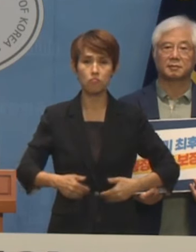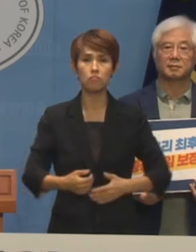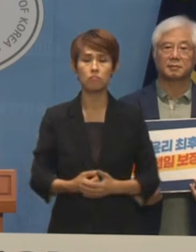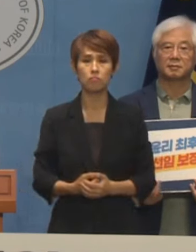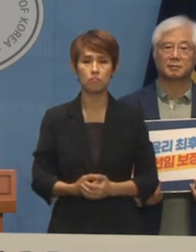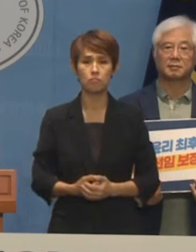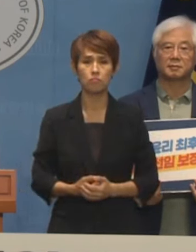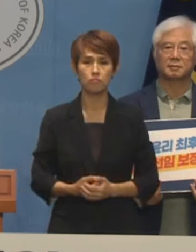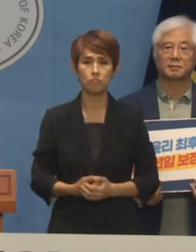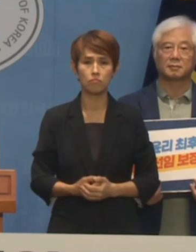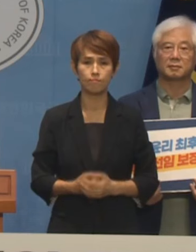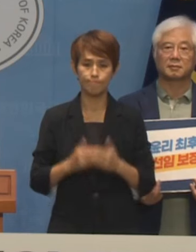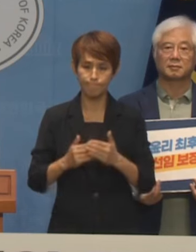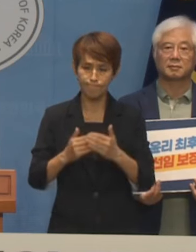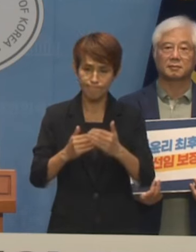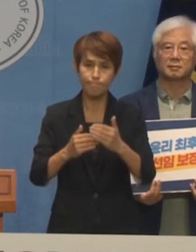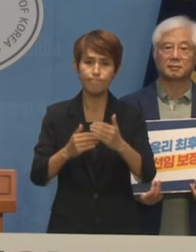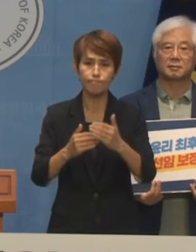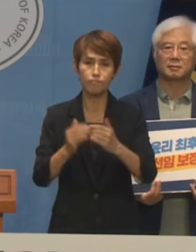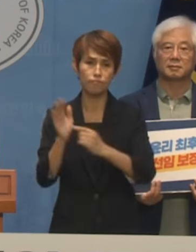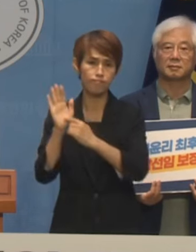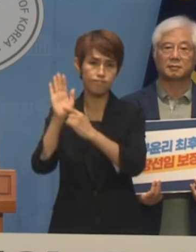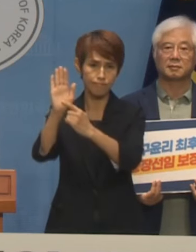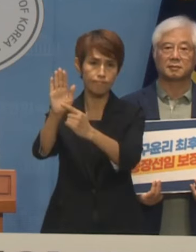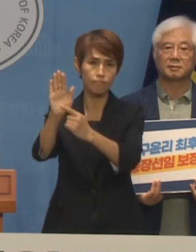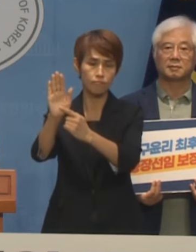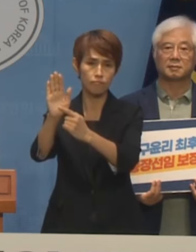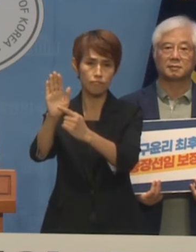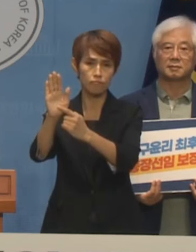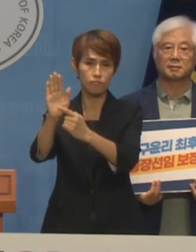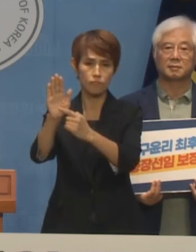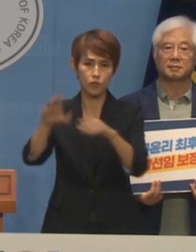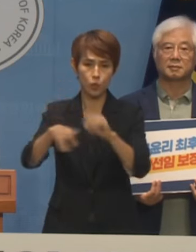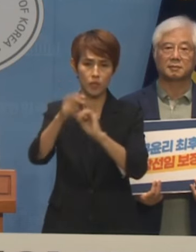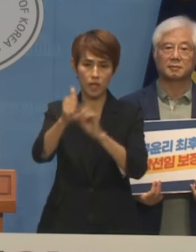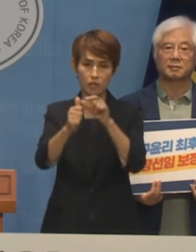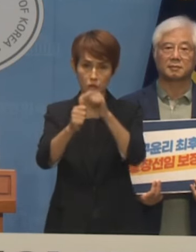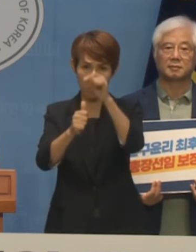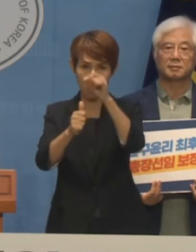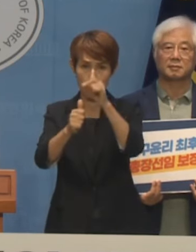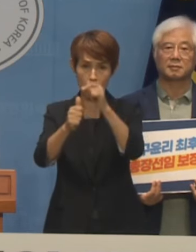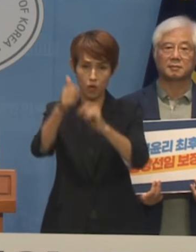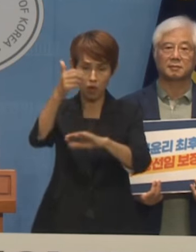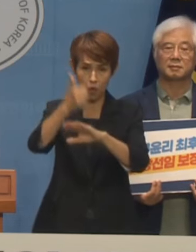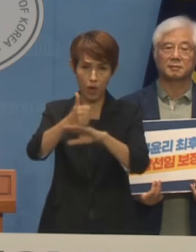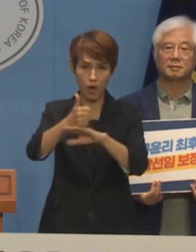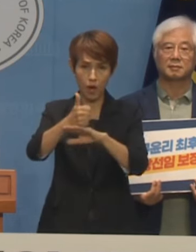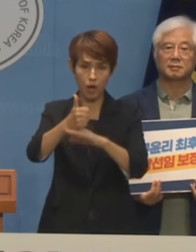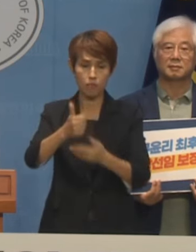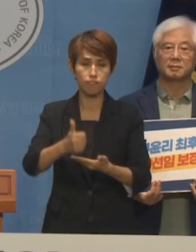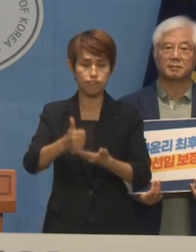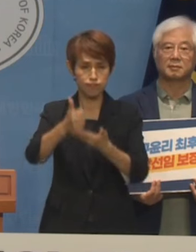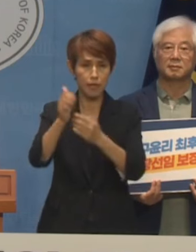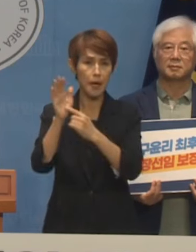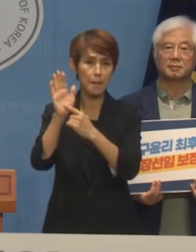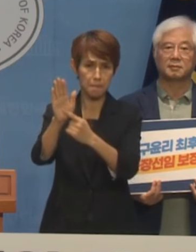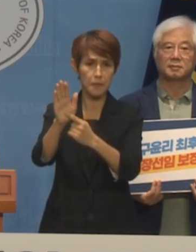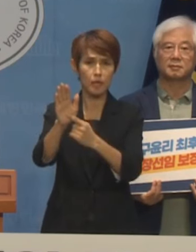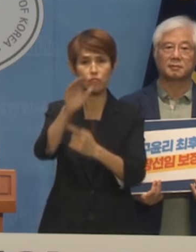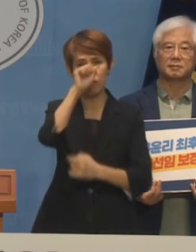대외적으로 형식적인 절차임을 명확하게 내보이고 총장 선거 결과를 존중하겠다고 밝혔으면